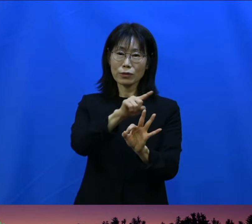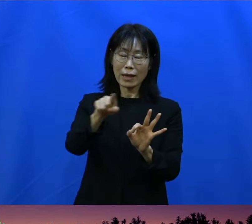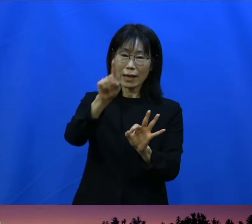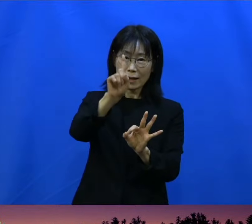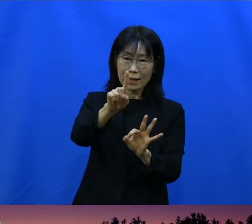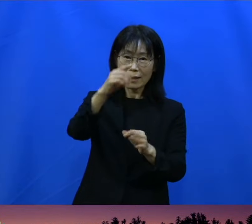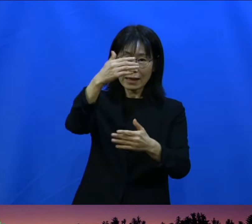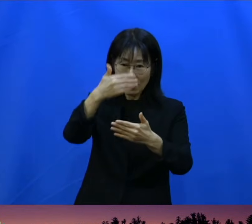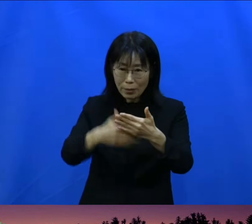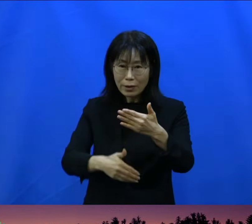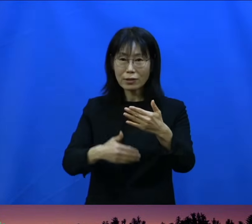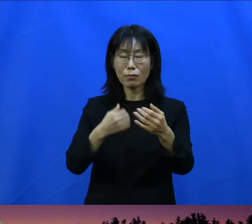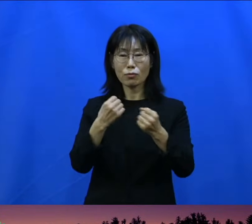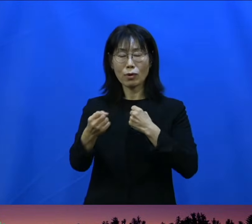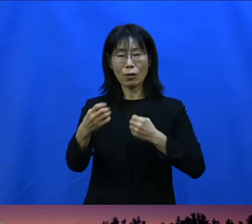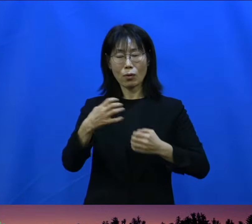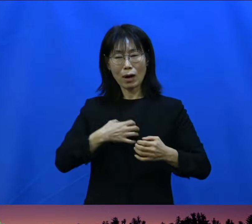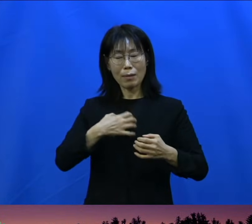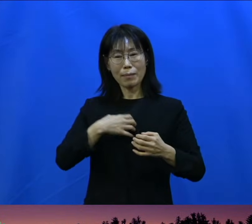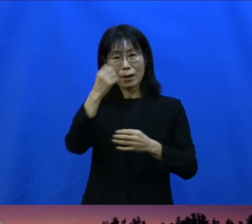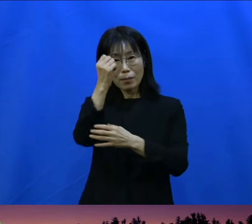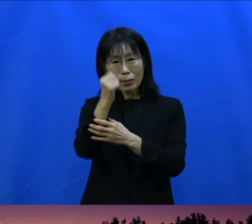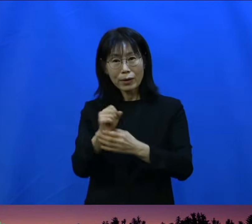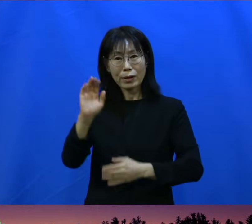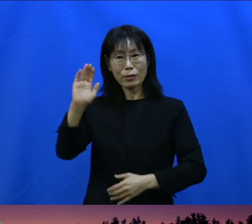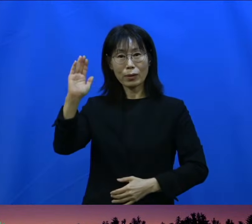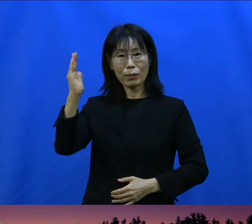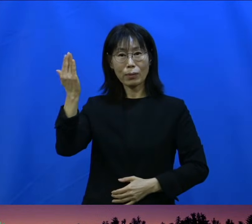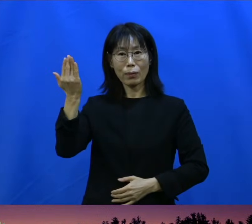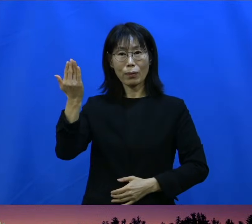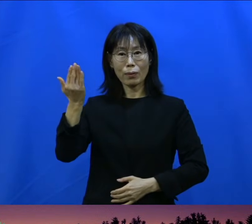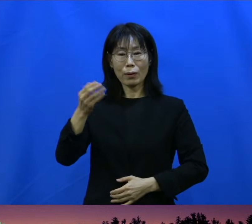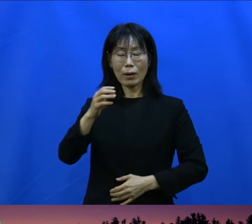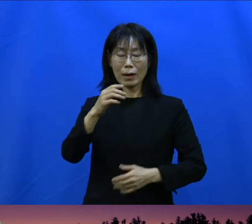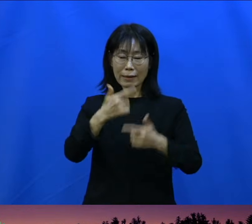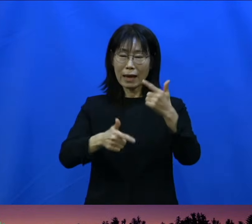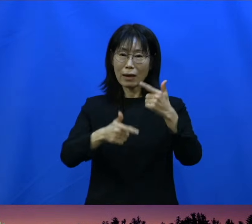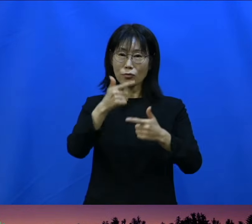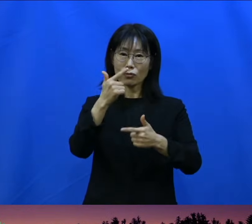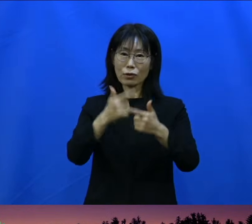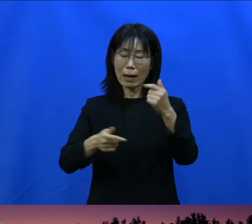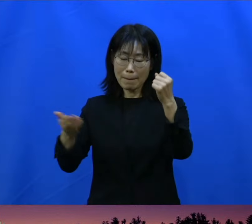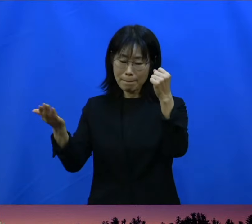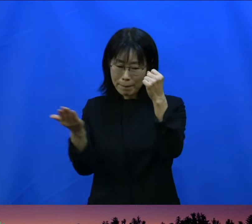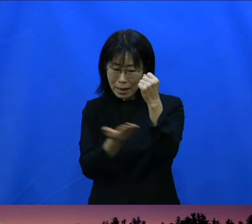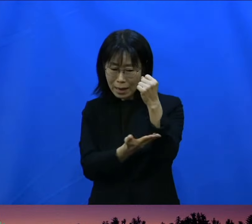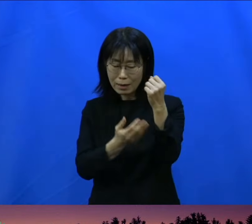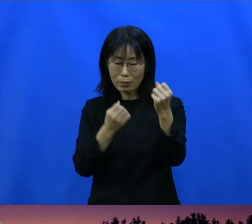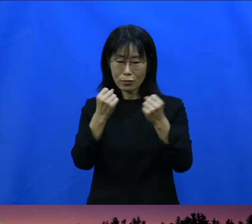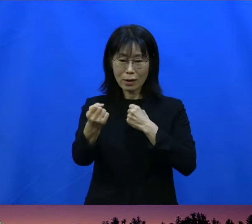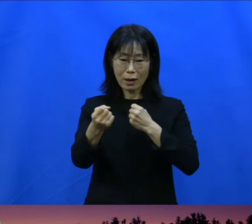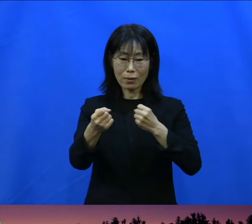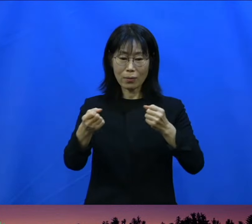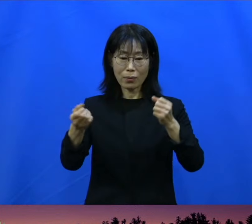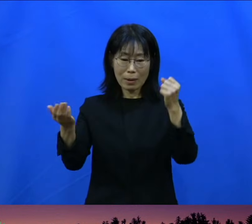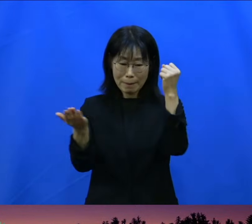밤나무와 상수리나무가 배임을 당하여도 그 거루터기는 남아있는 것 같이 거룩한 씨가 이 땅의